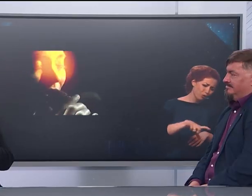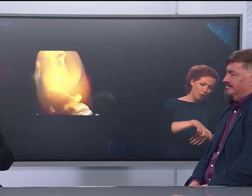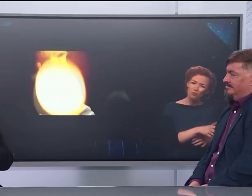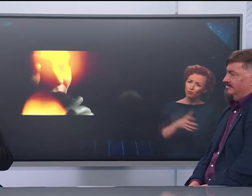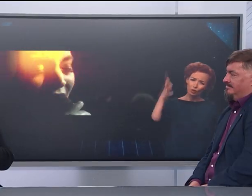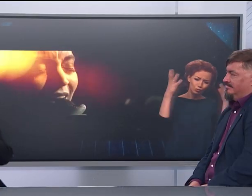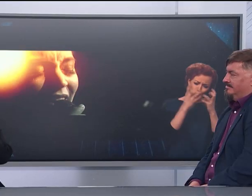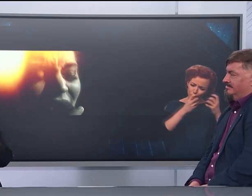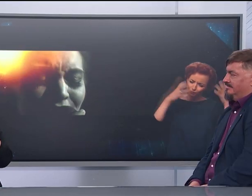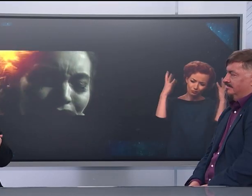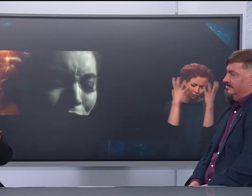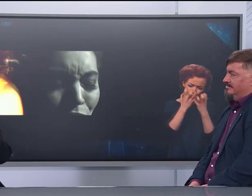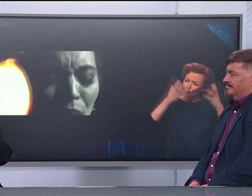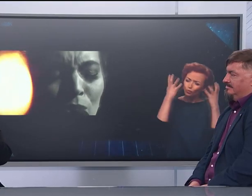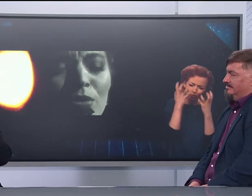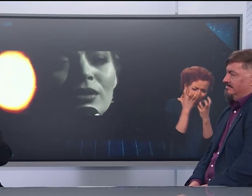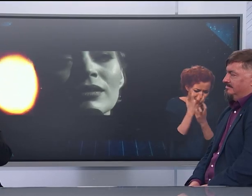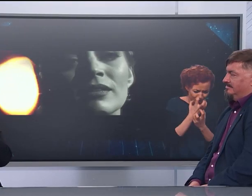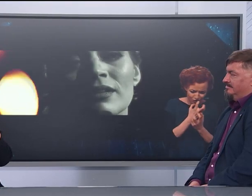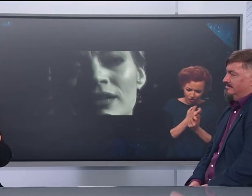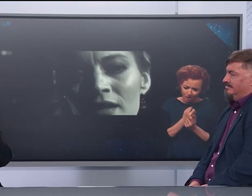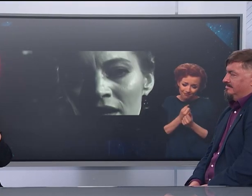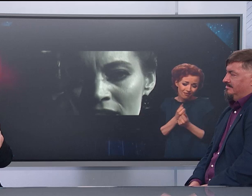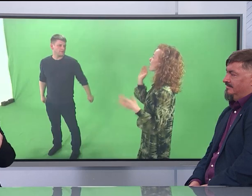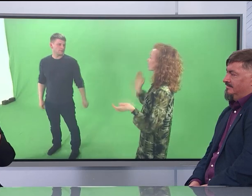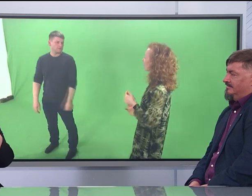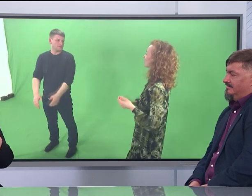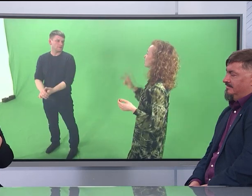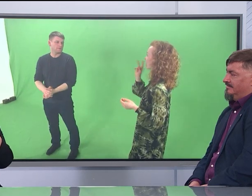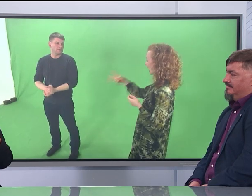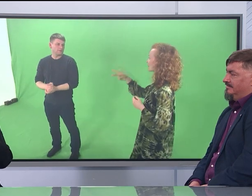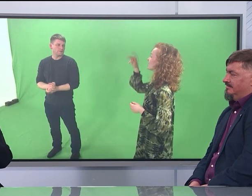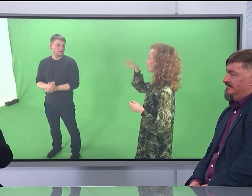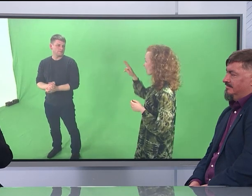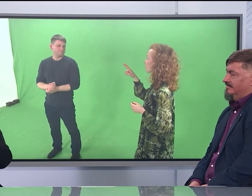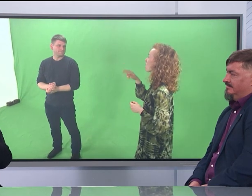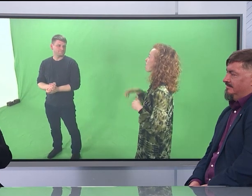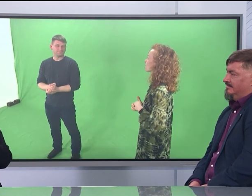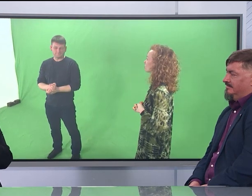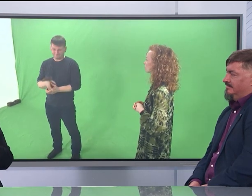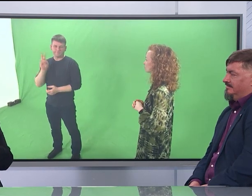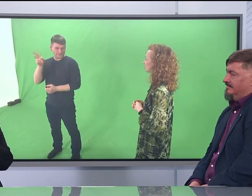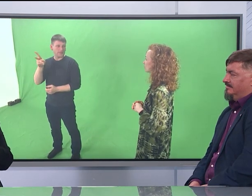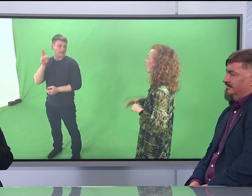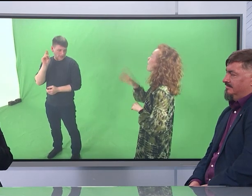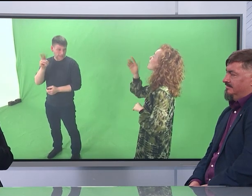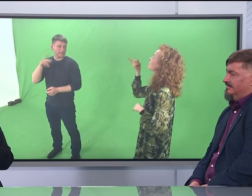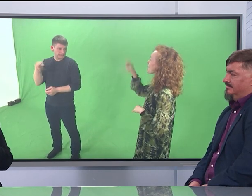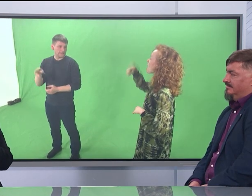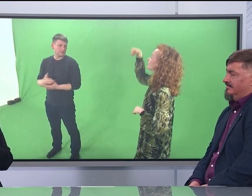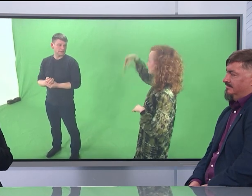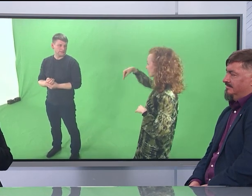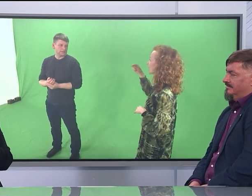bija iespēja iekļauties dzirdīgo sabiedrību un redzēt citu pasauli, kā notiek citur. Un patiesībā